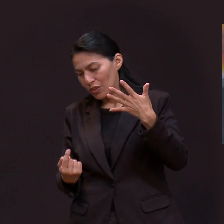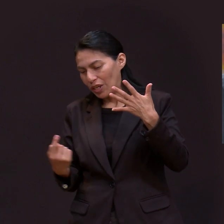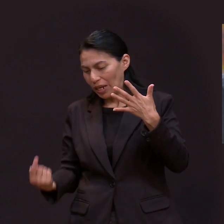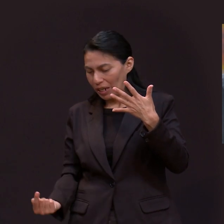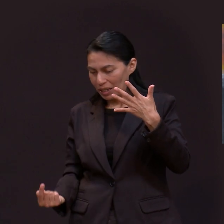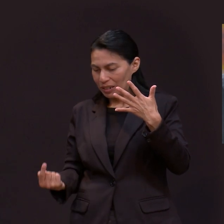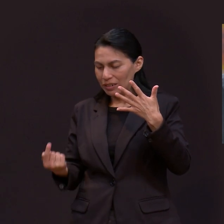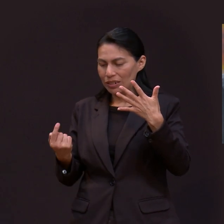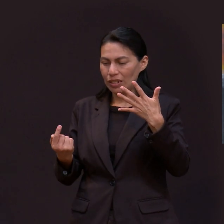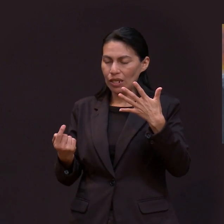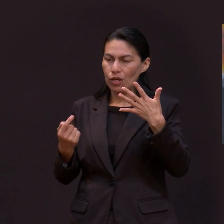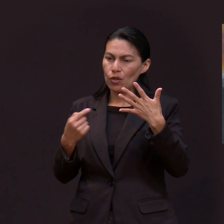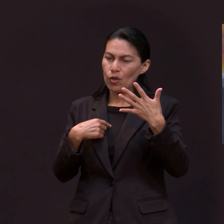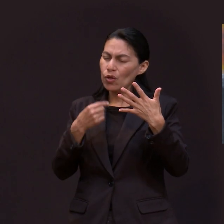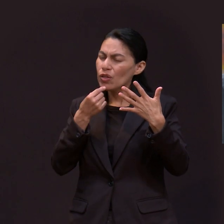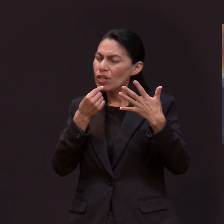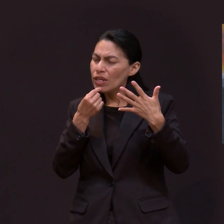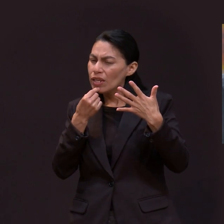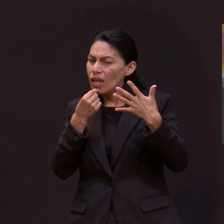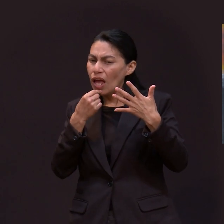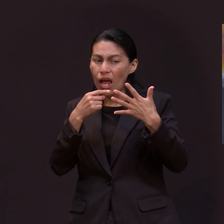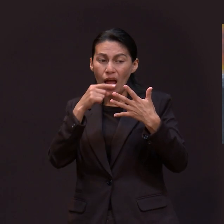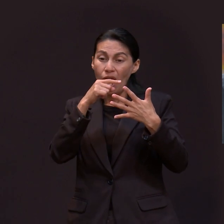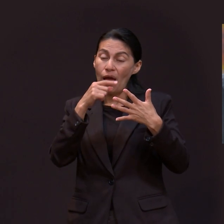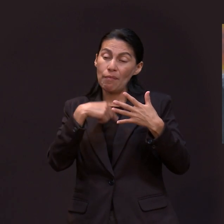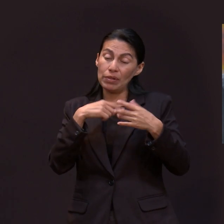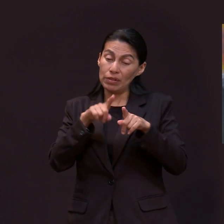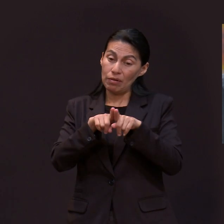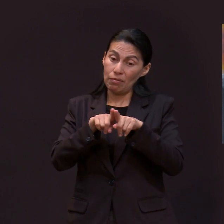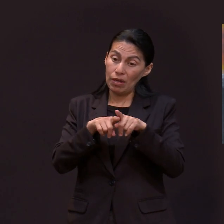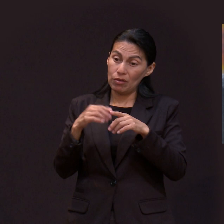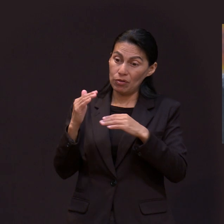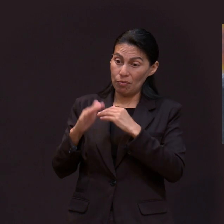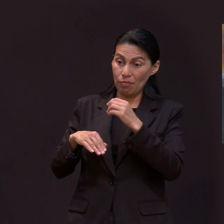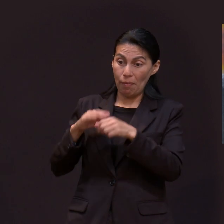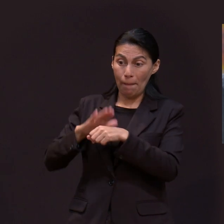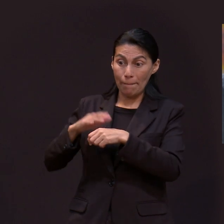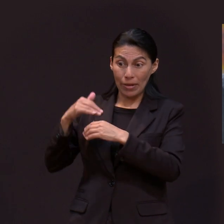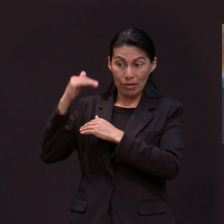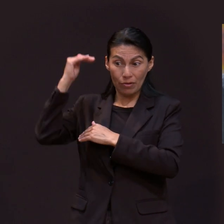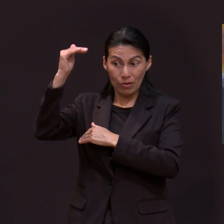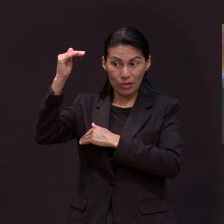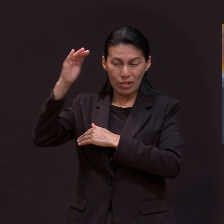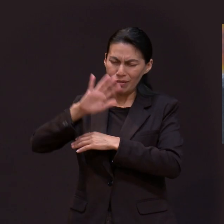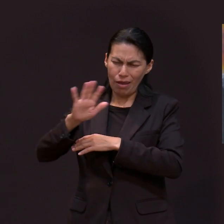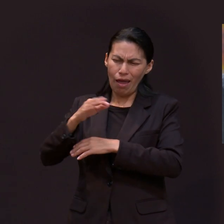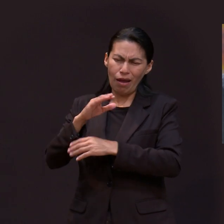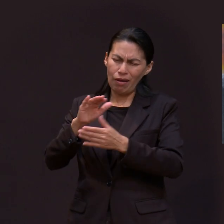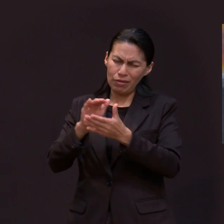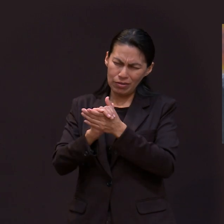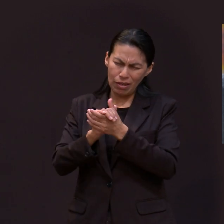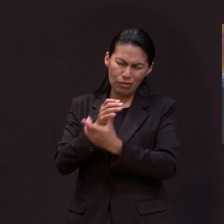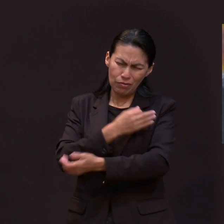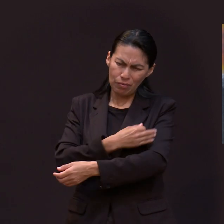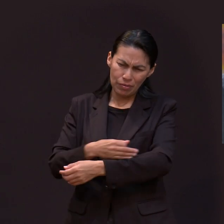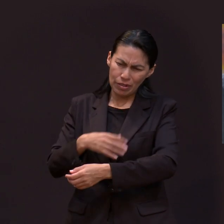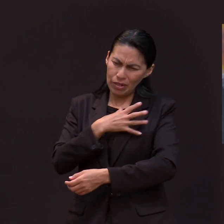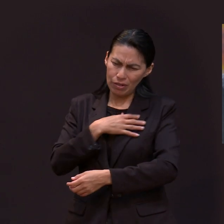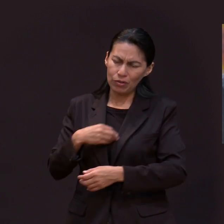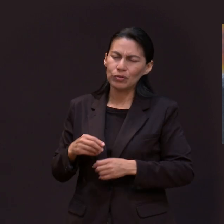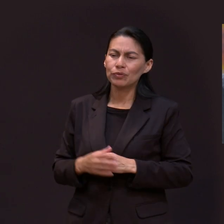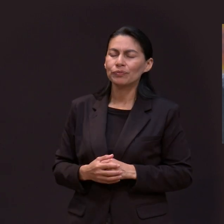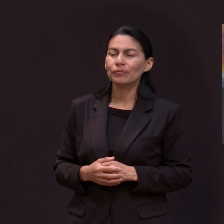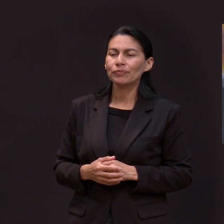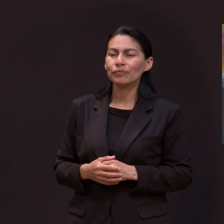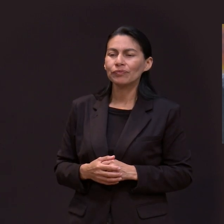más chicos ya cuando yo era niña los grandes ya habían hecho es familia porque estaba grande